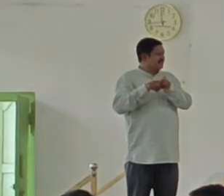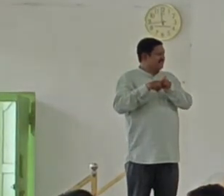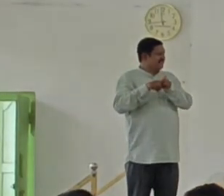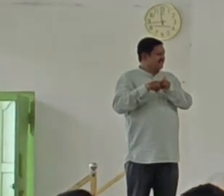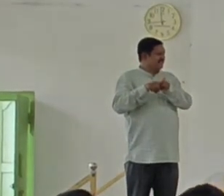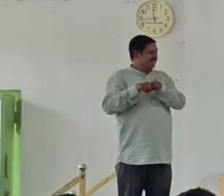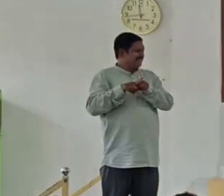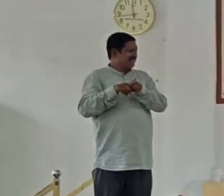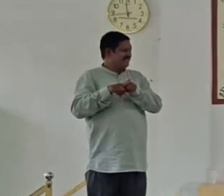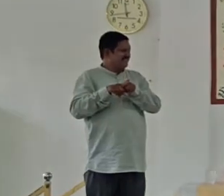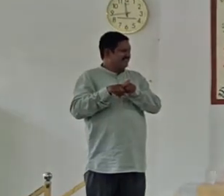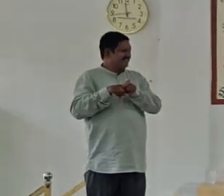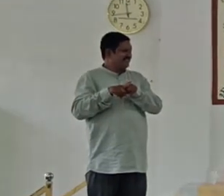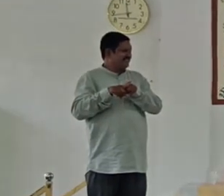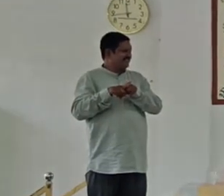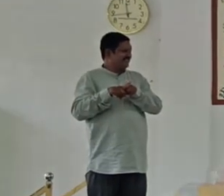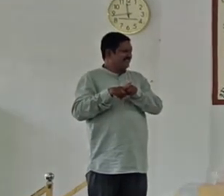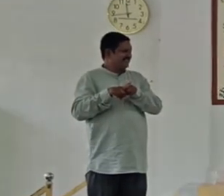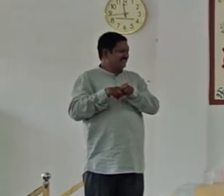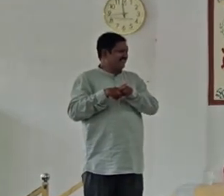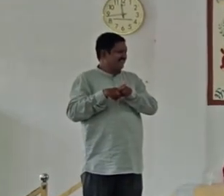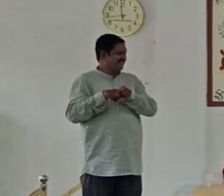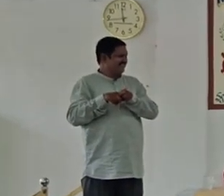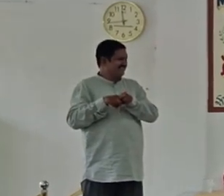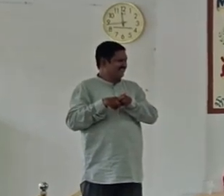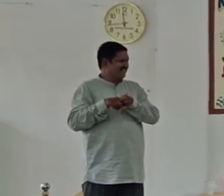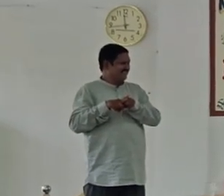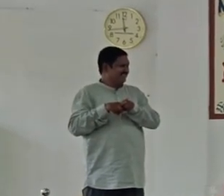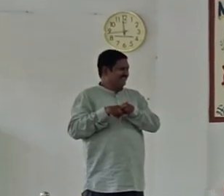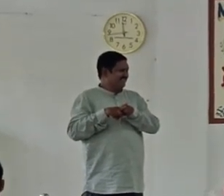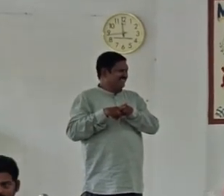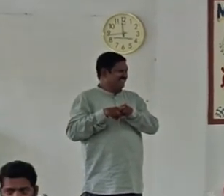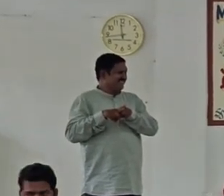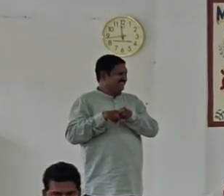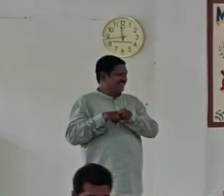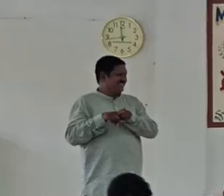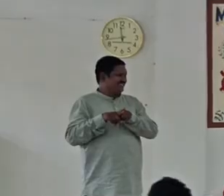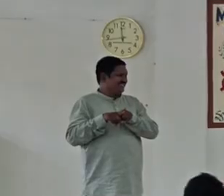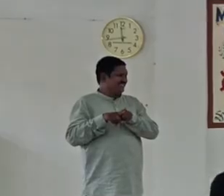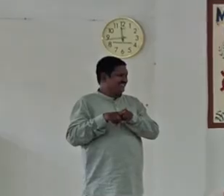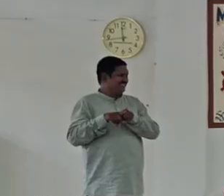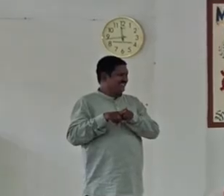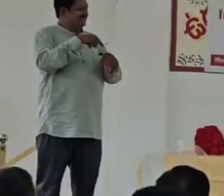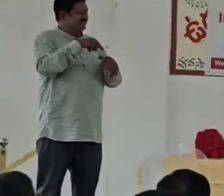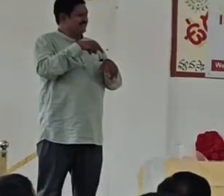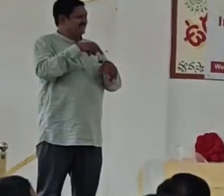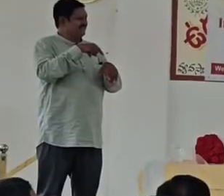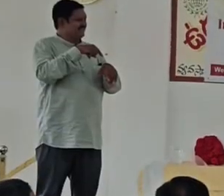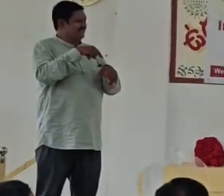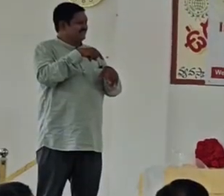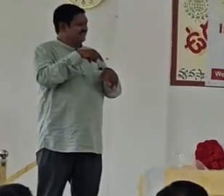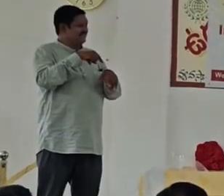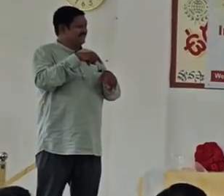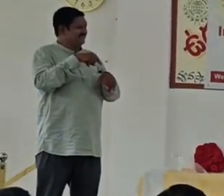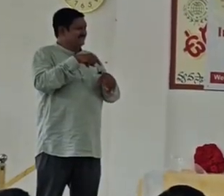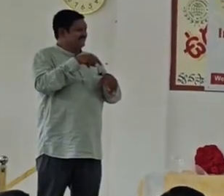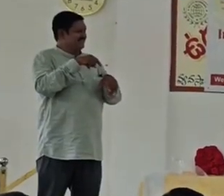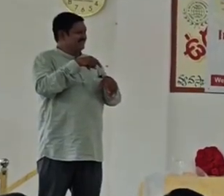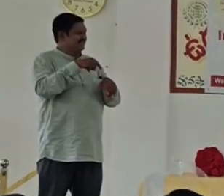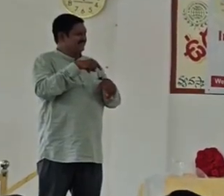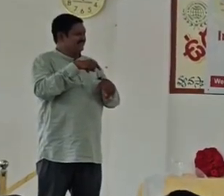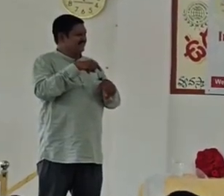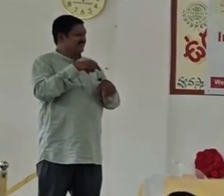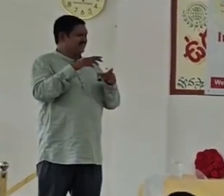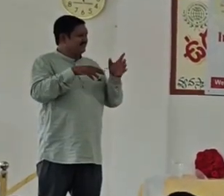సేమ్ అంటే ఇప్పుడు మనం ఎలాంటి మొబైల్స్ ఉపయోగిస్తున్నామో మనకి గవర్నమెంట్ వాళ్ళు ఇచ్చింది కూడా అలాంటి మొబైల్సే. అవి తొలిపని అన్నారు. అలానే మన అందరికీ